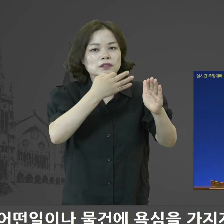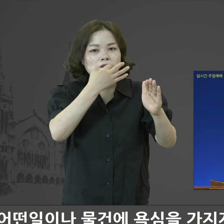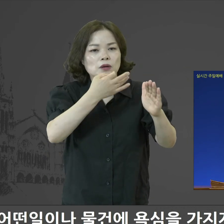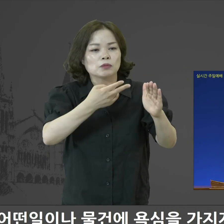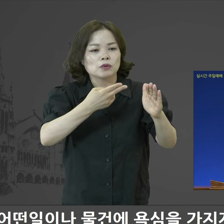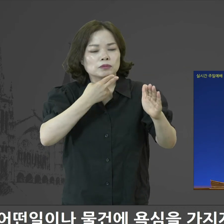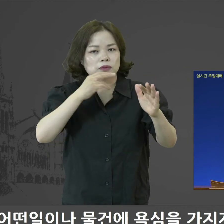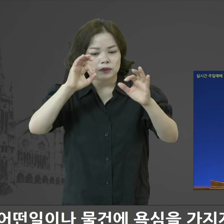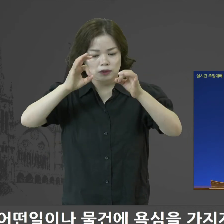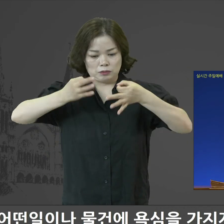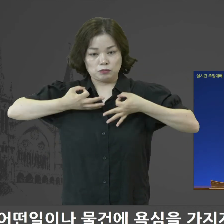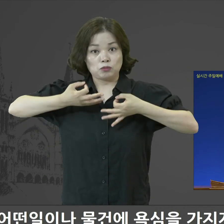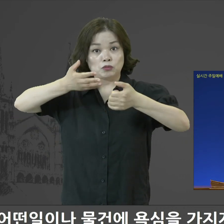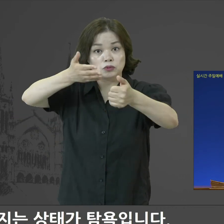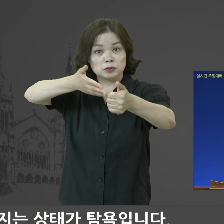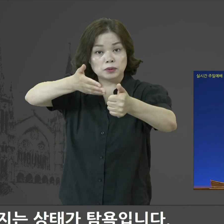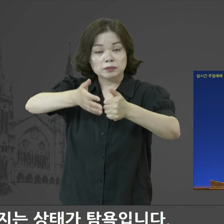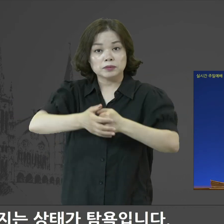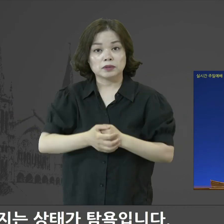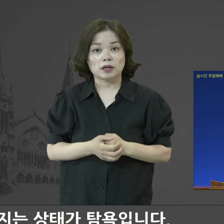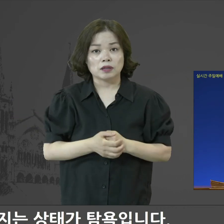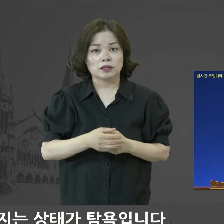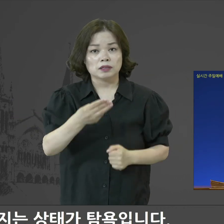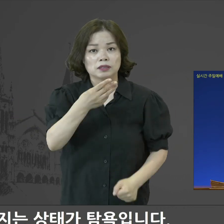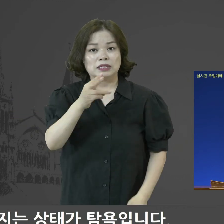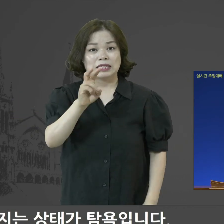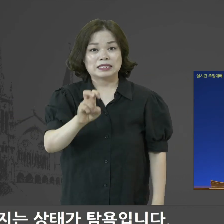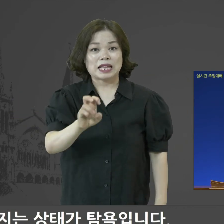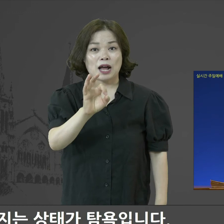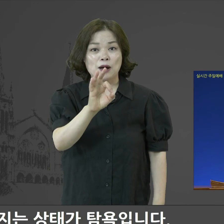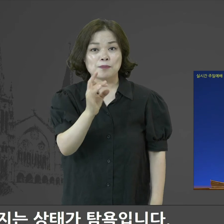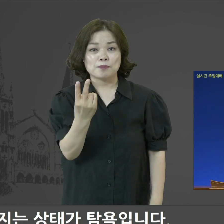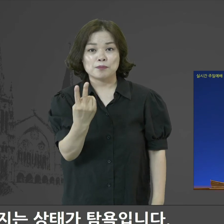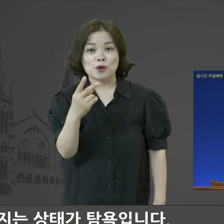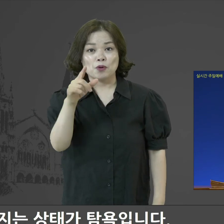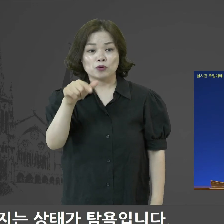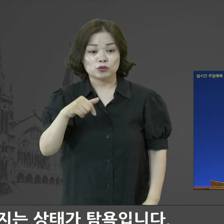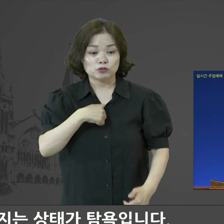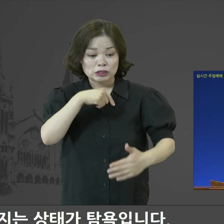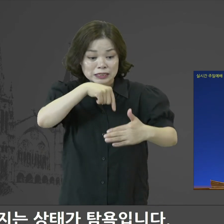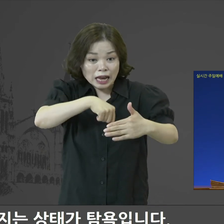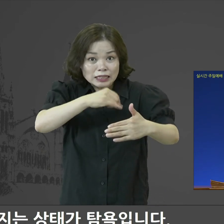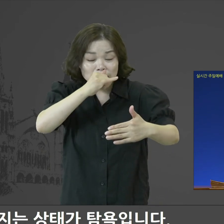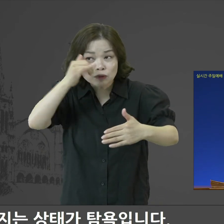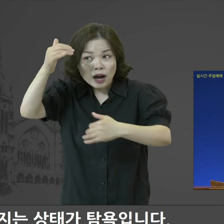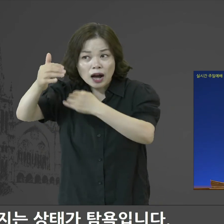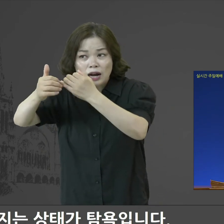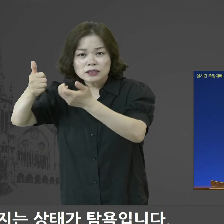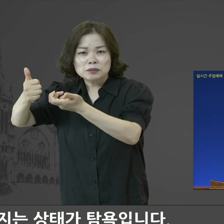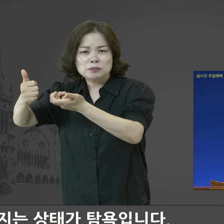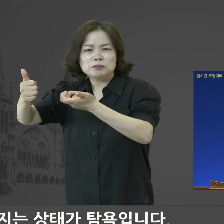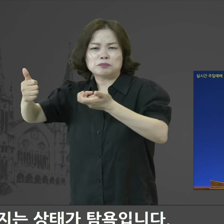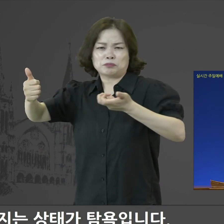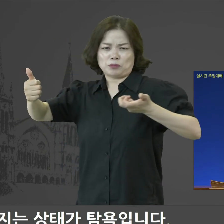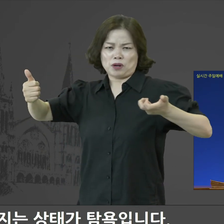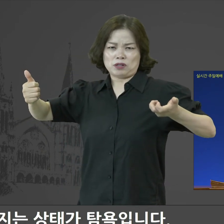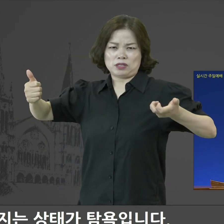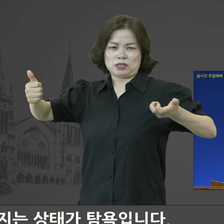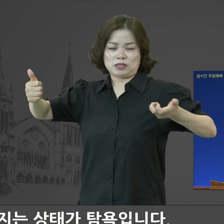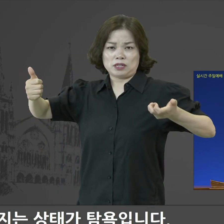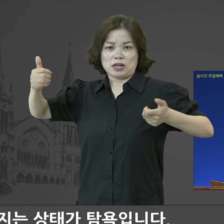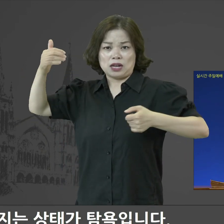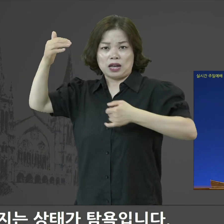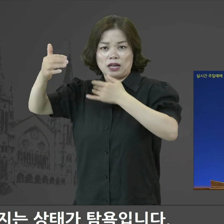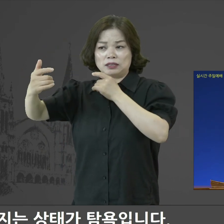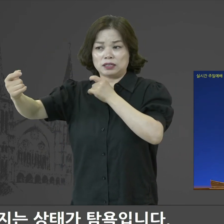없는지 점검해야 됩니다. 탐욕이 우리 안에 있으면 하나님을 멀리할 수밖에 없습니다.